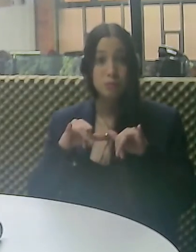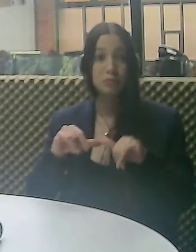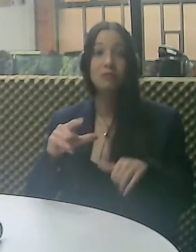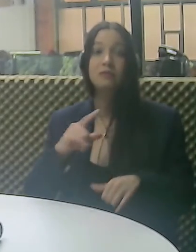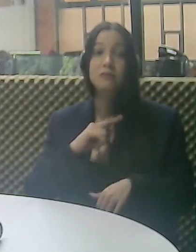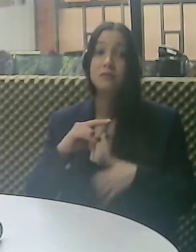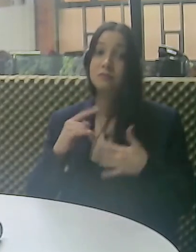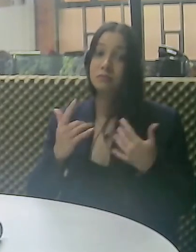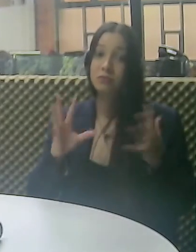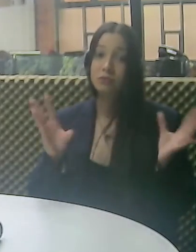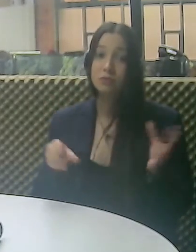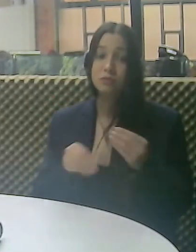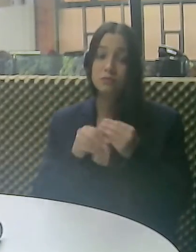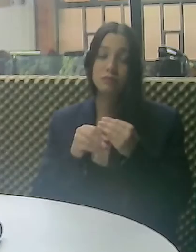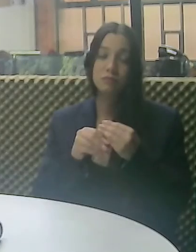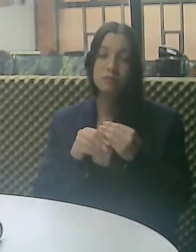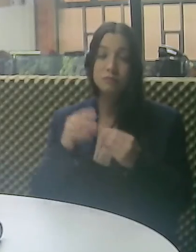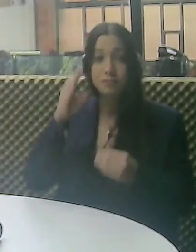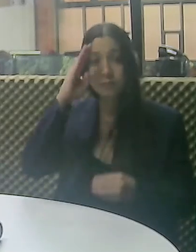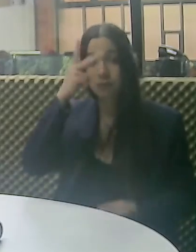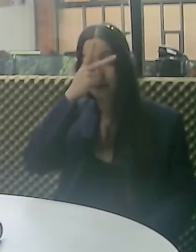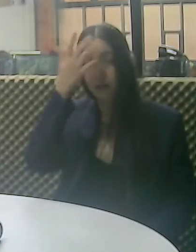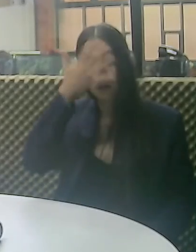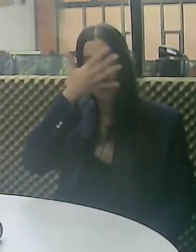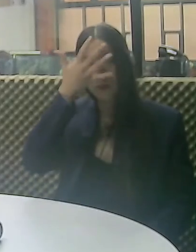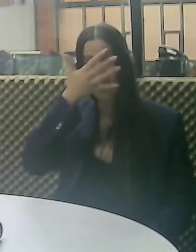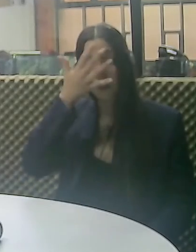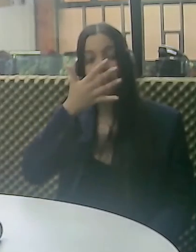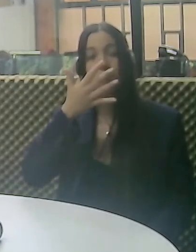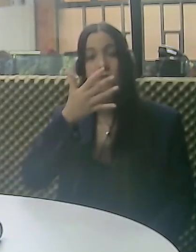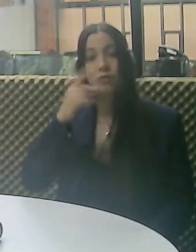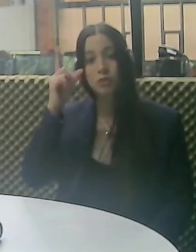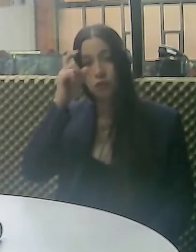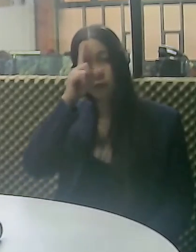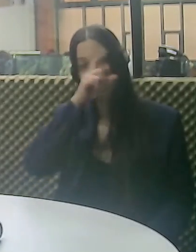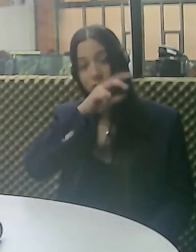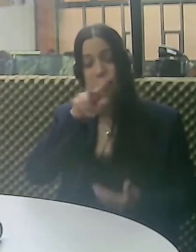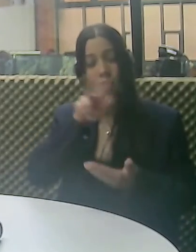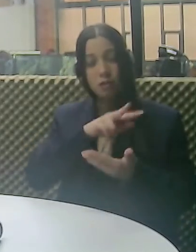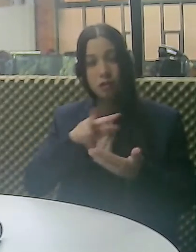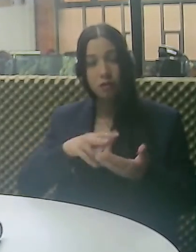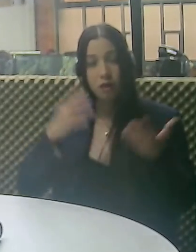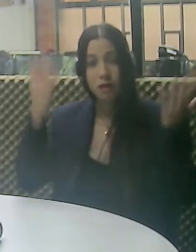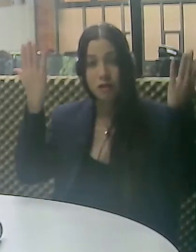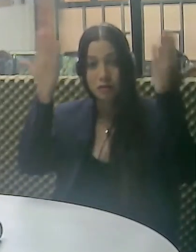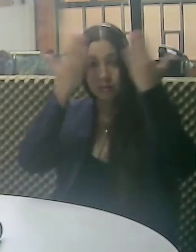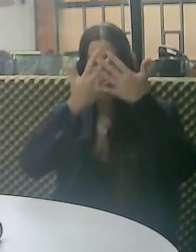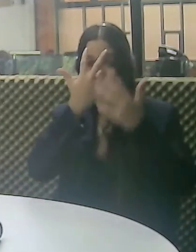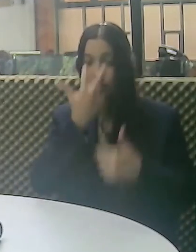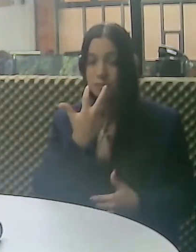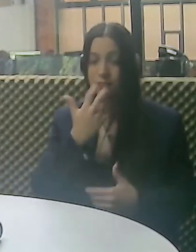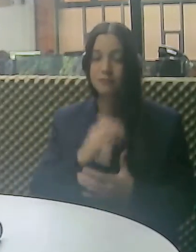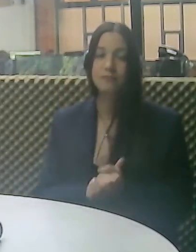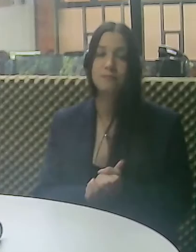Então, isso agrega. E, principalmente, para quem tem baixa visão, tem dificuldade da leitura, tem a cegueira total, é muito